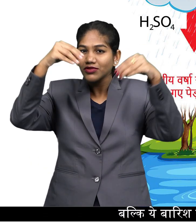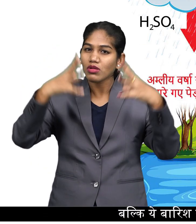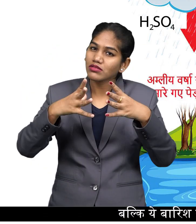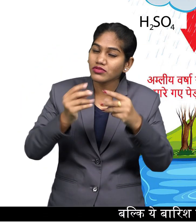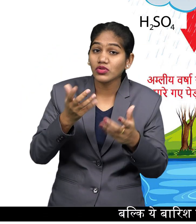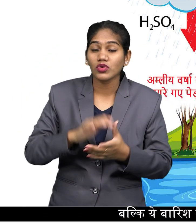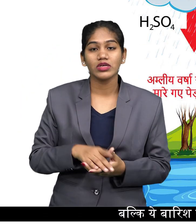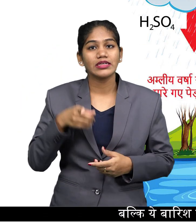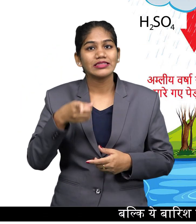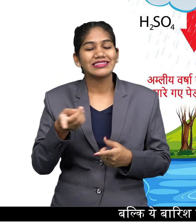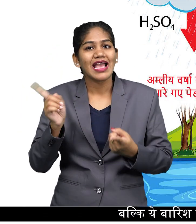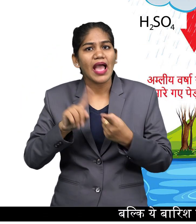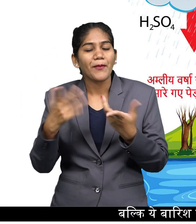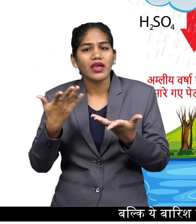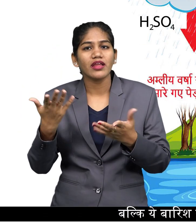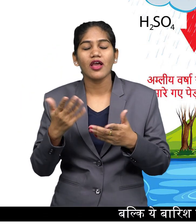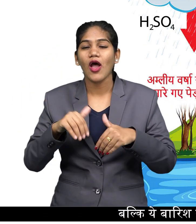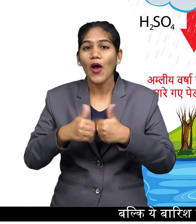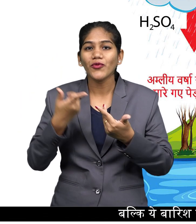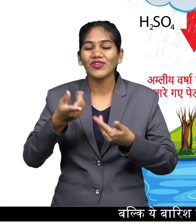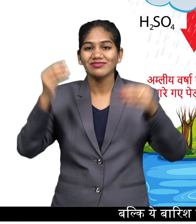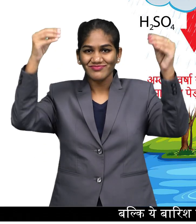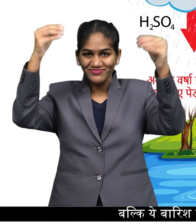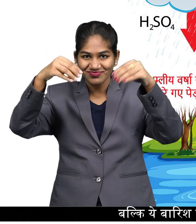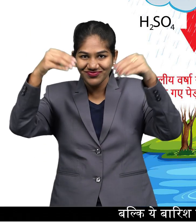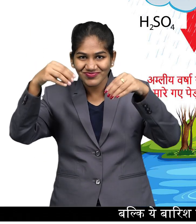घुलकर अम्लीय वर्षा को जन्म देती है।